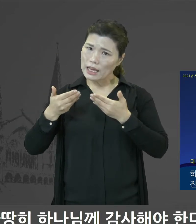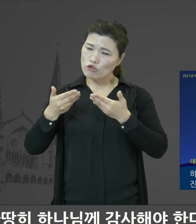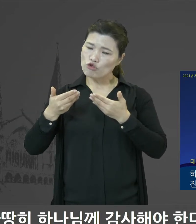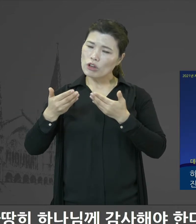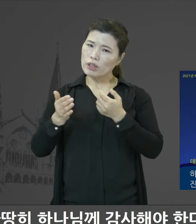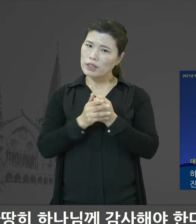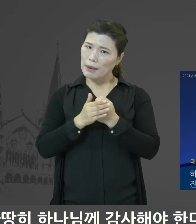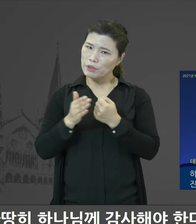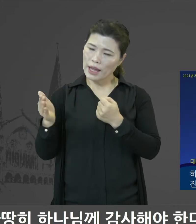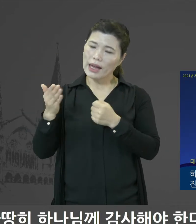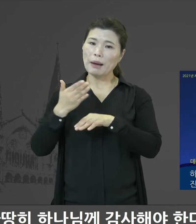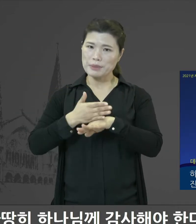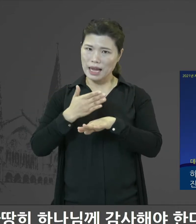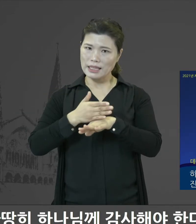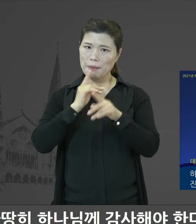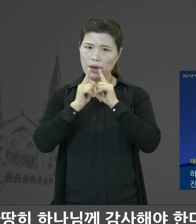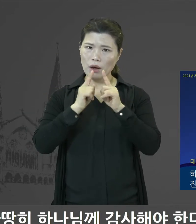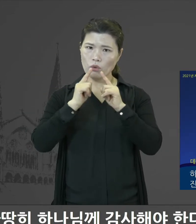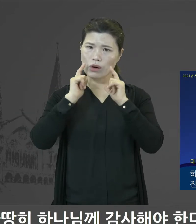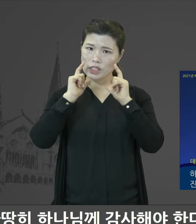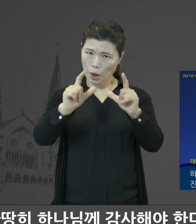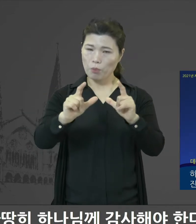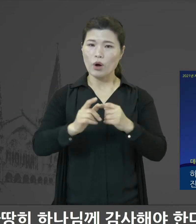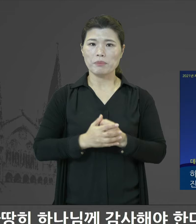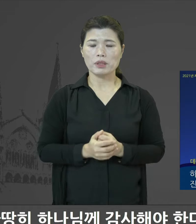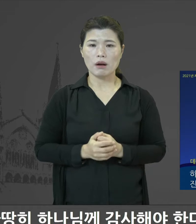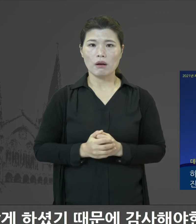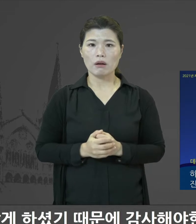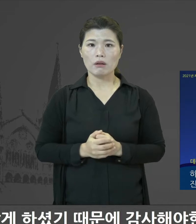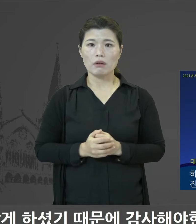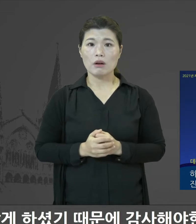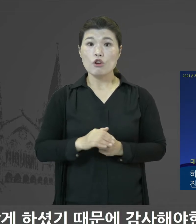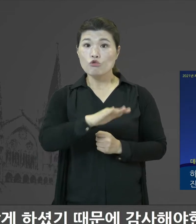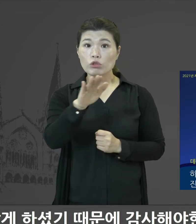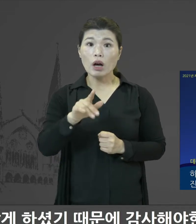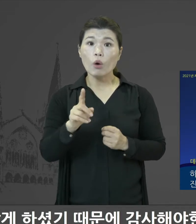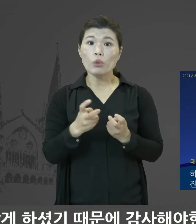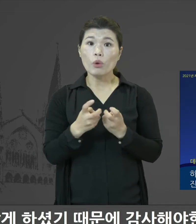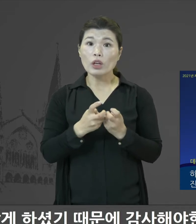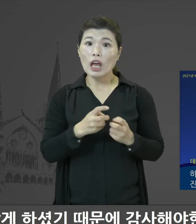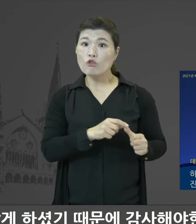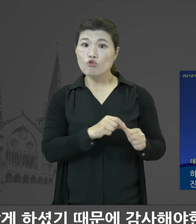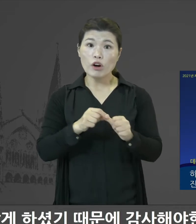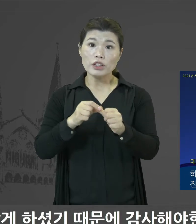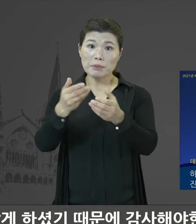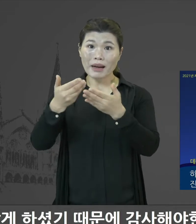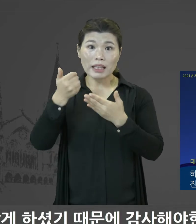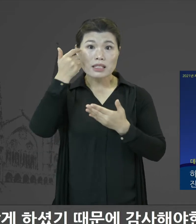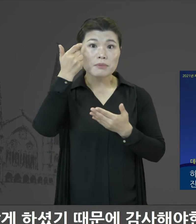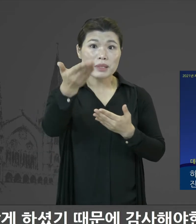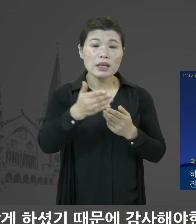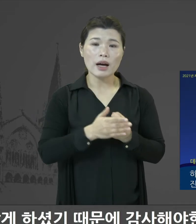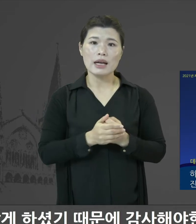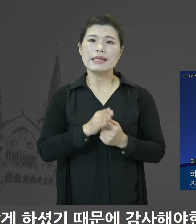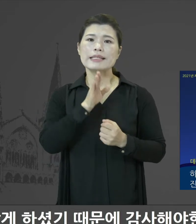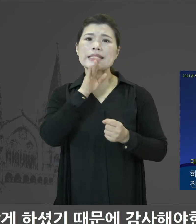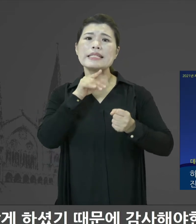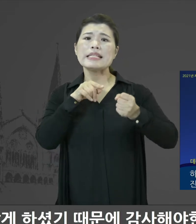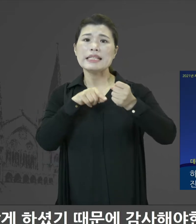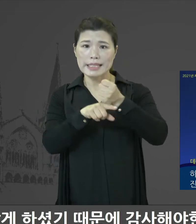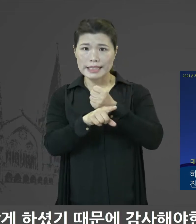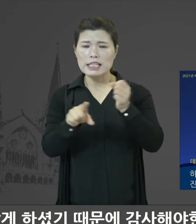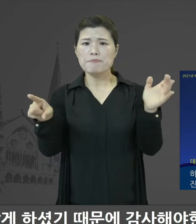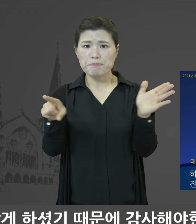중요한 선포를 이 자리에서 하고 있습니다. 어떻게 구원을 받았냐면 진리를 믿음으로, 진리는 복음이죠.